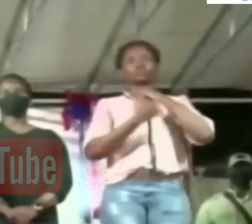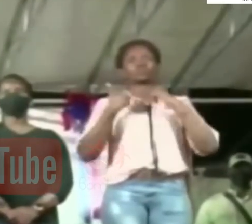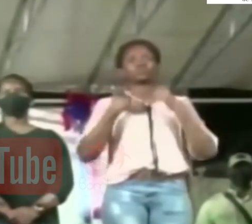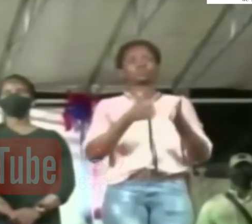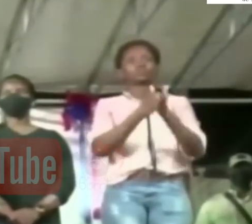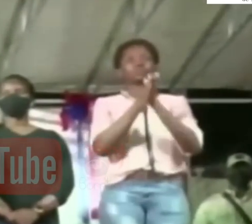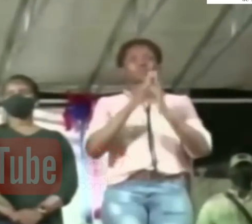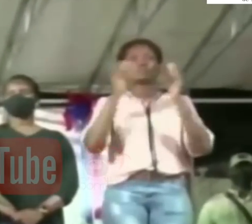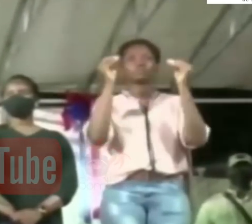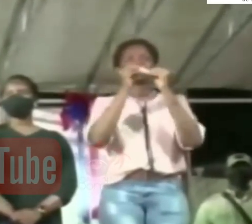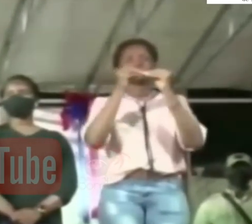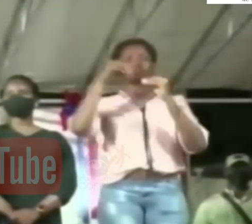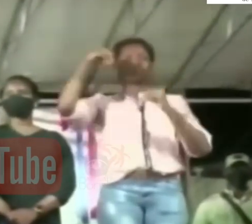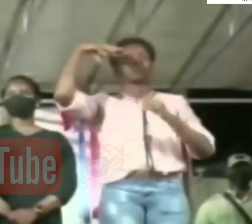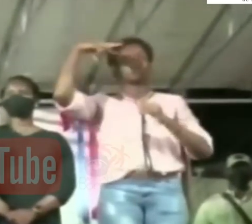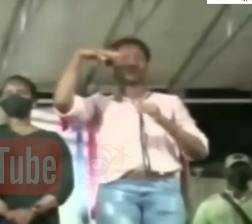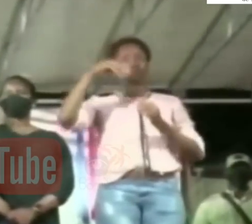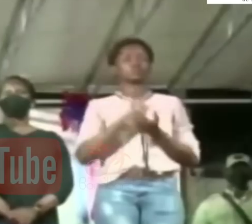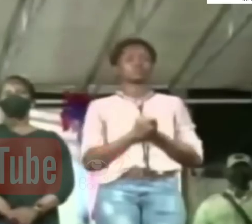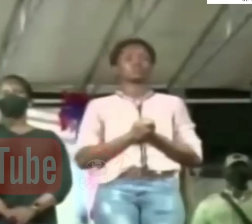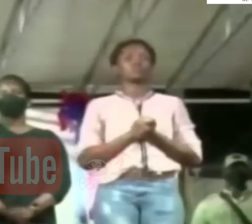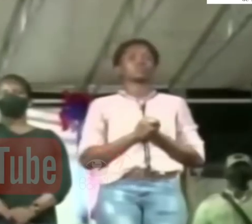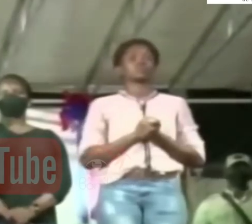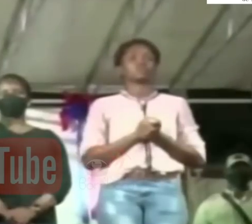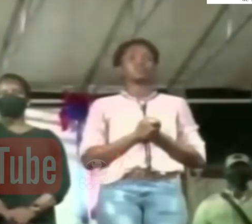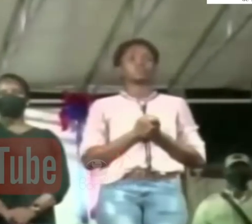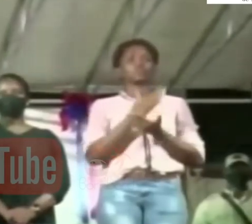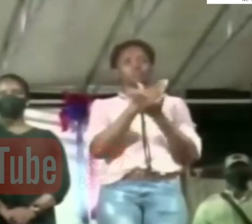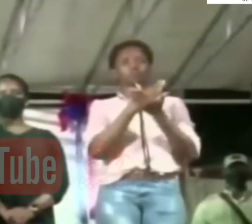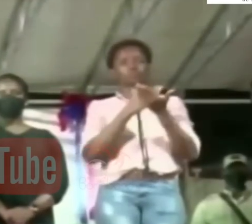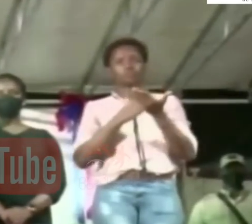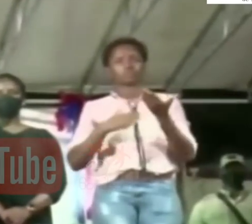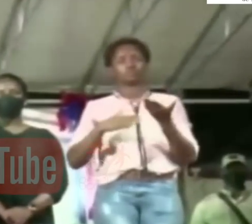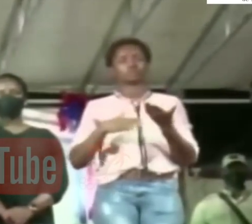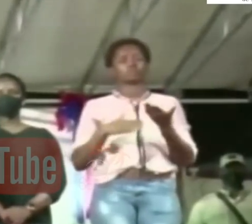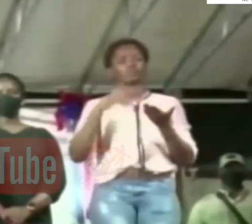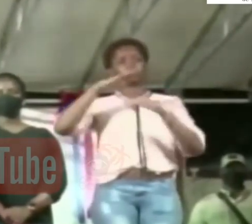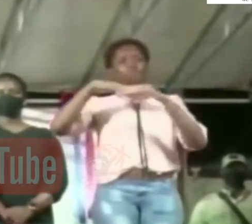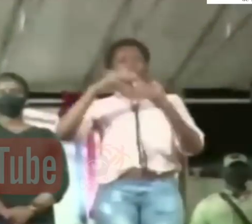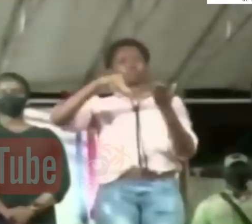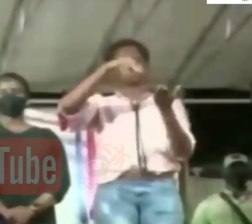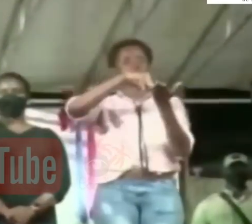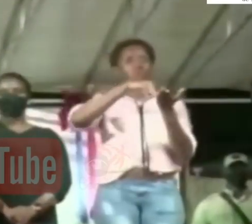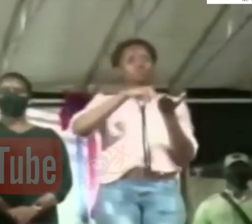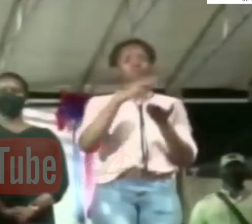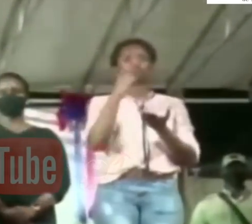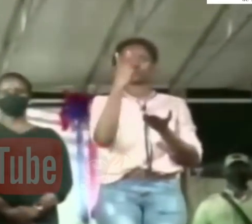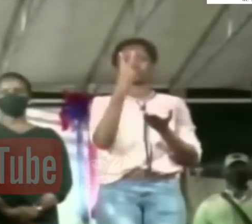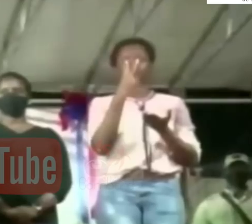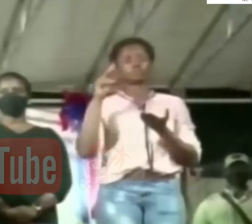veut dire qu'il a besoin plus courant, qui moins que moitié central. Ça veut dire 2 green